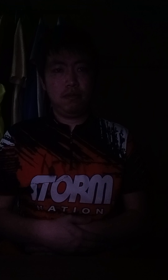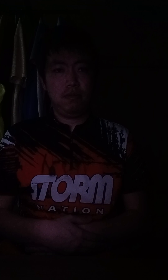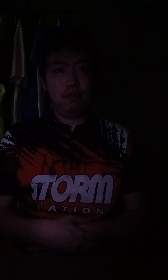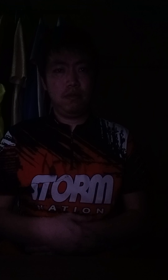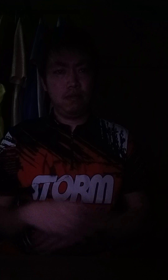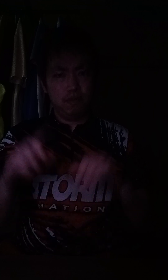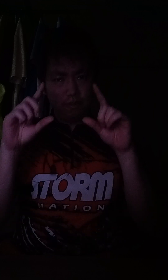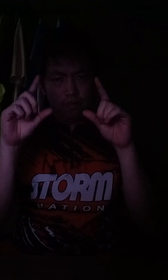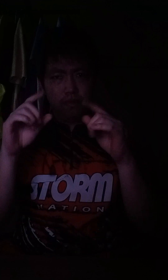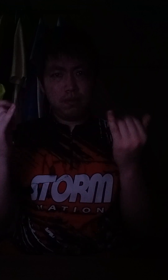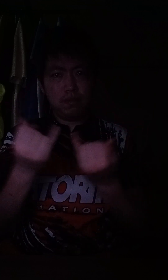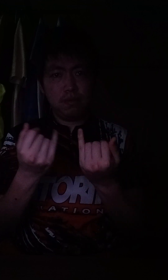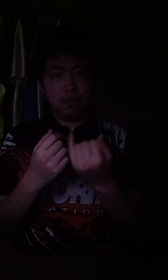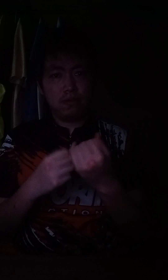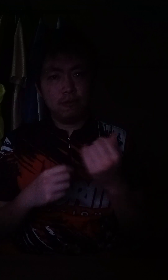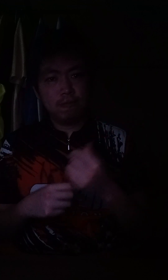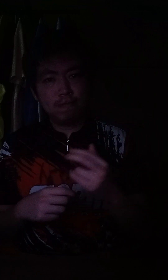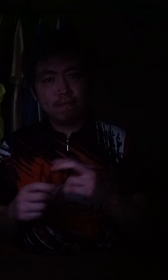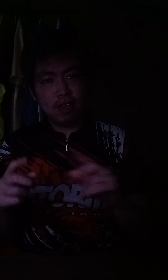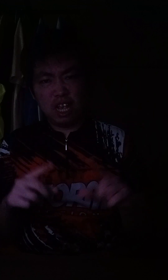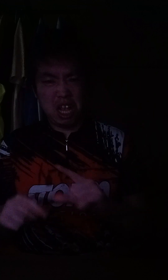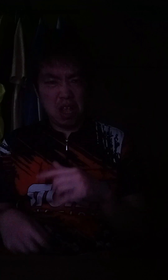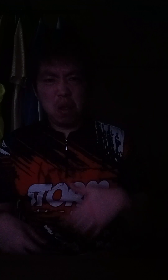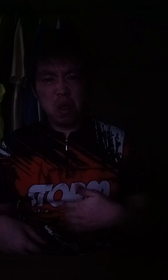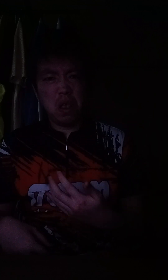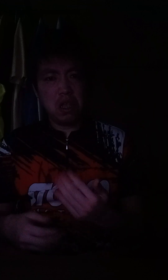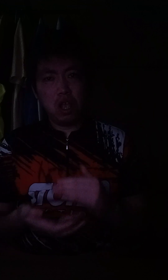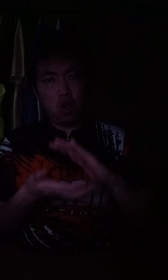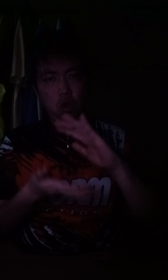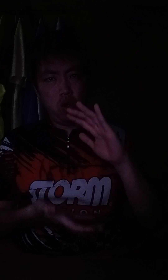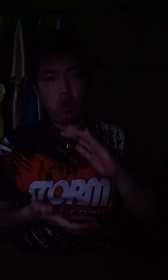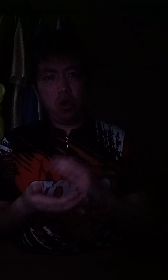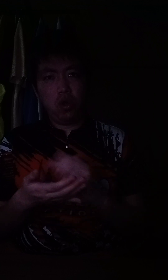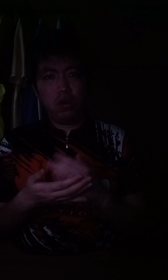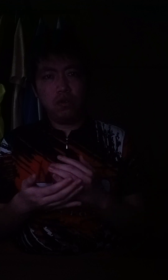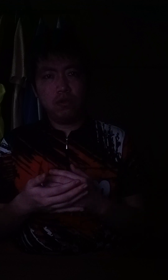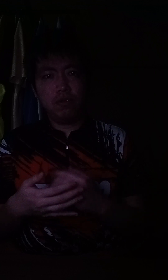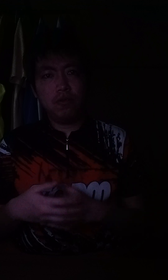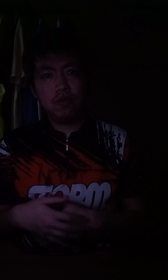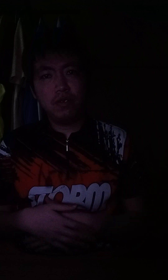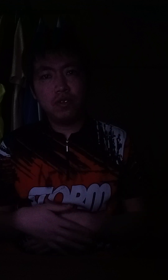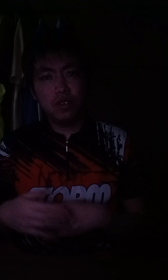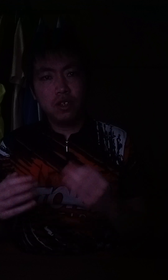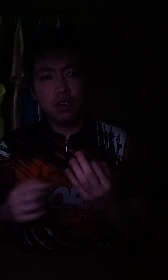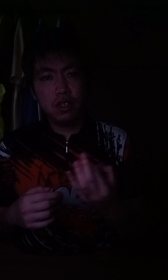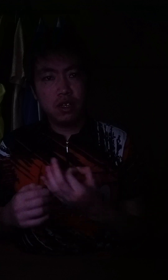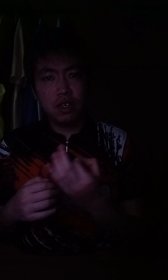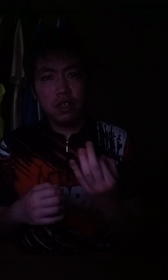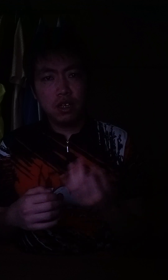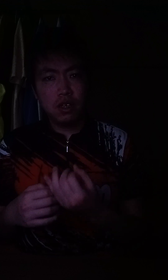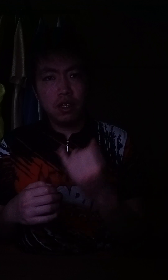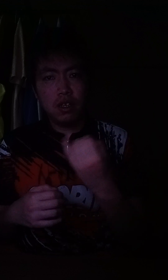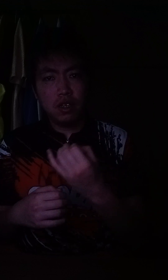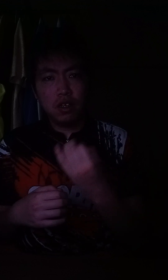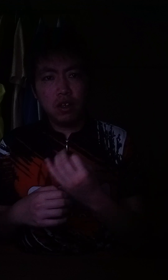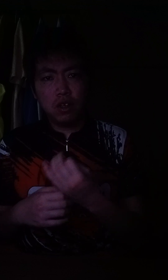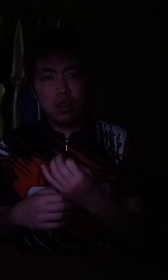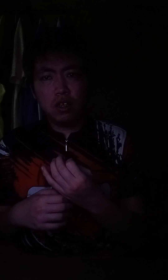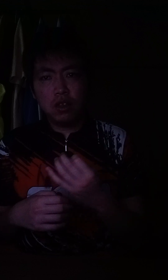사진은 정식 판독이 안 나왔는데 가스랑 좀 대변이 차 있는 것 같아서 아빠는 증상이 더 심해지면 말씀해 주시고 대신